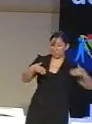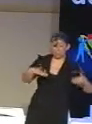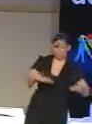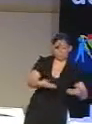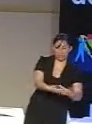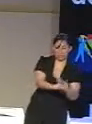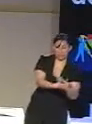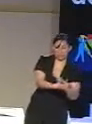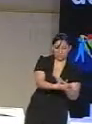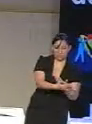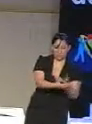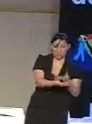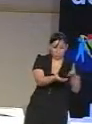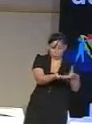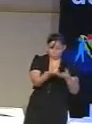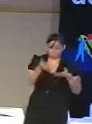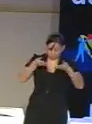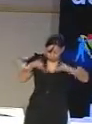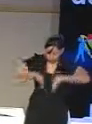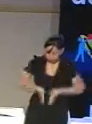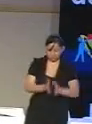a un trabajo de parto,